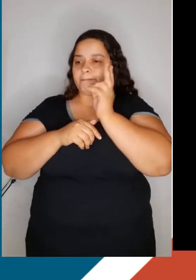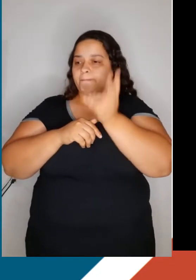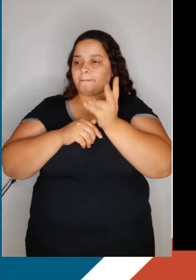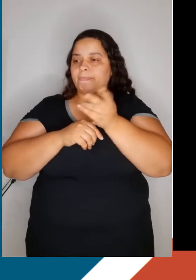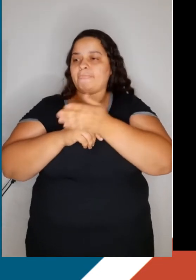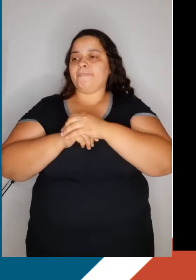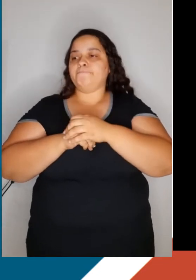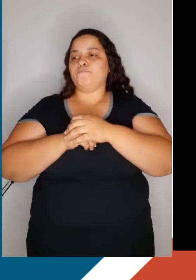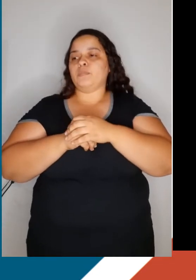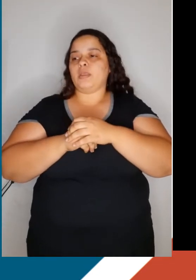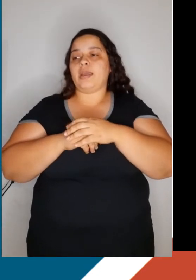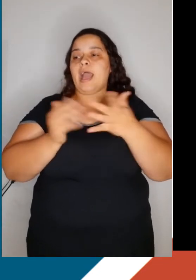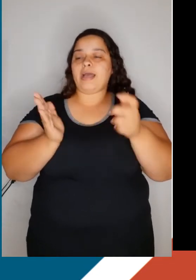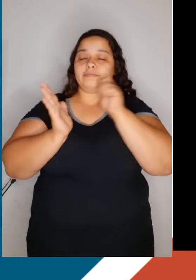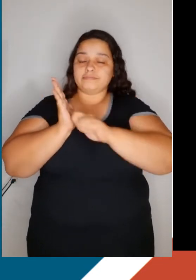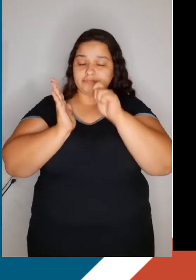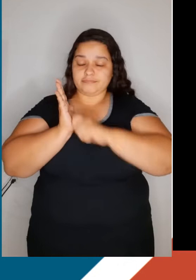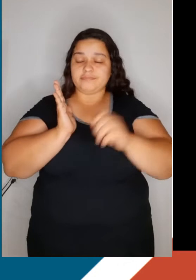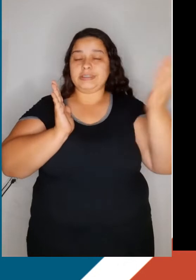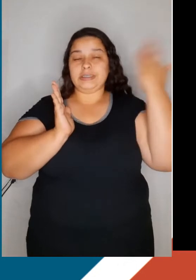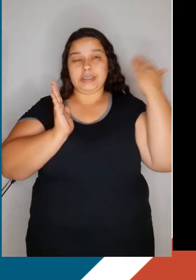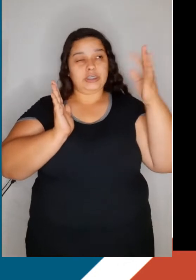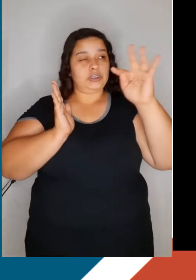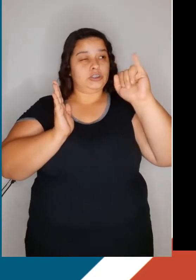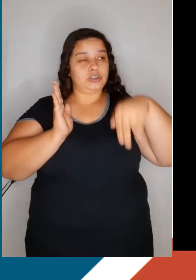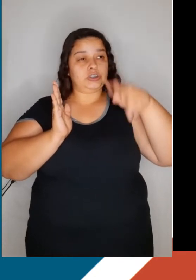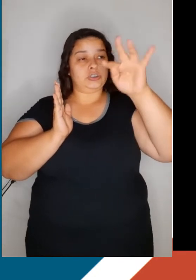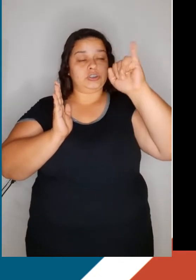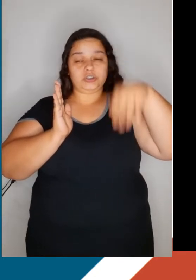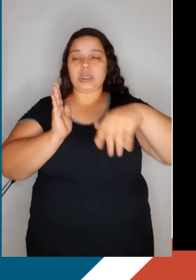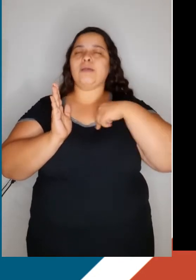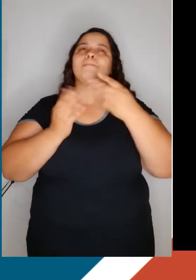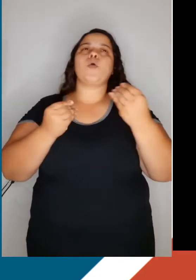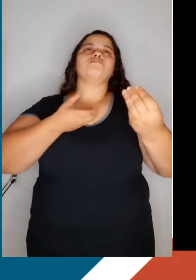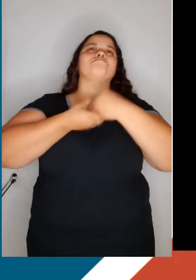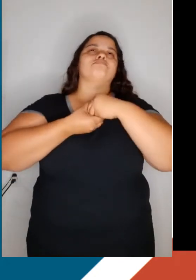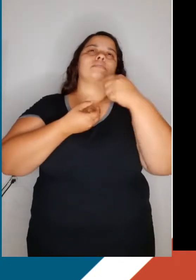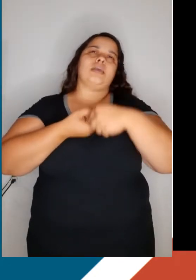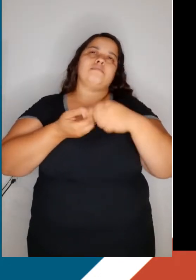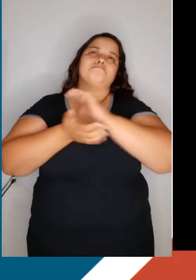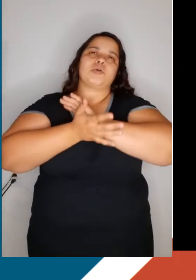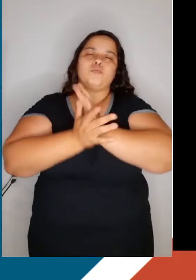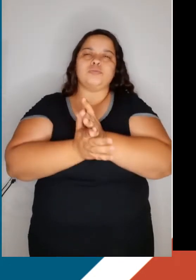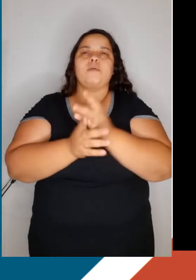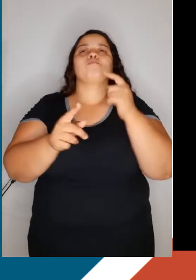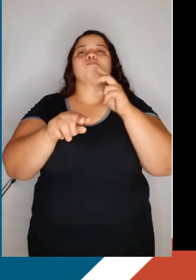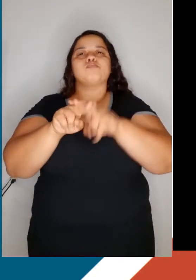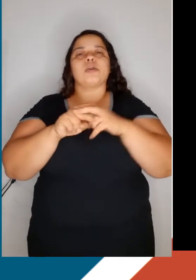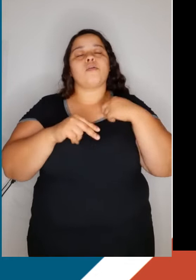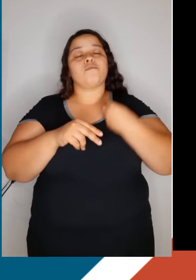Hergé, na qual ele diz: ao desenhar Tintim no Congo, eu estava alimentado de preconceitos do meio burguês no qual vivia.